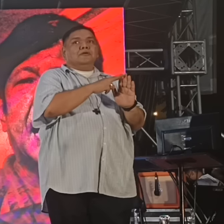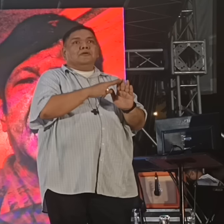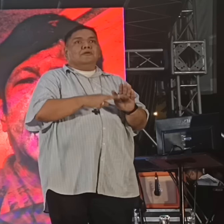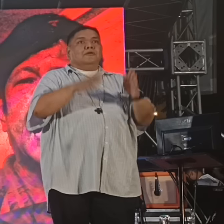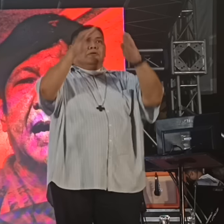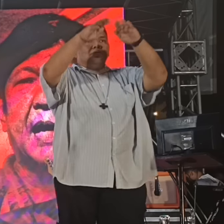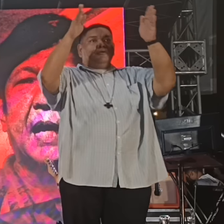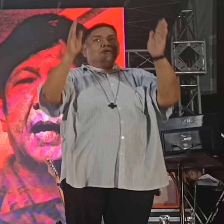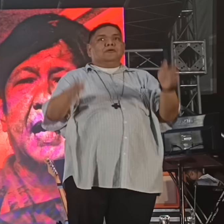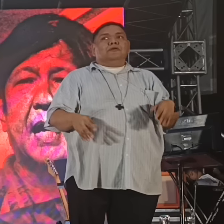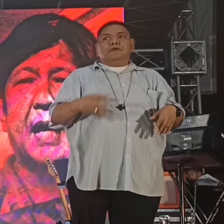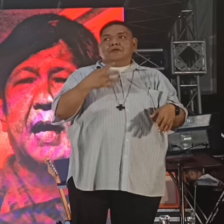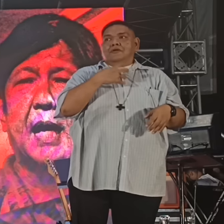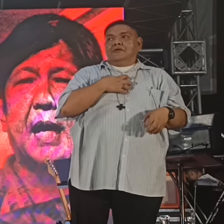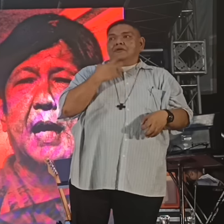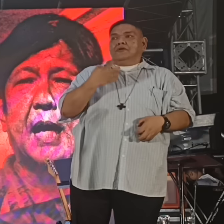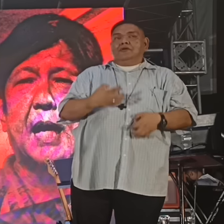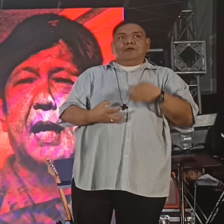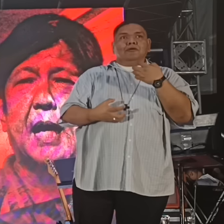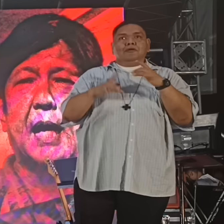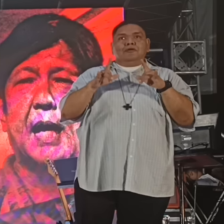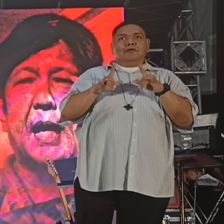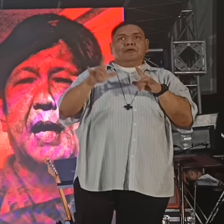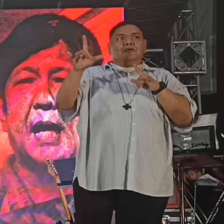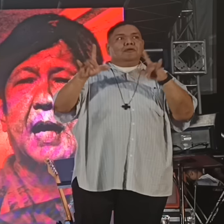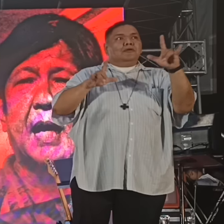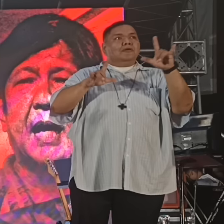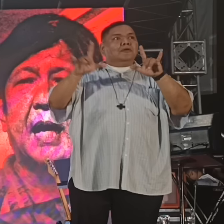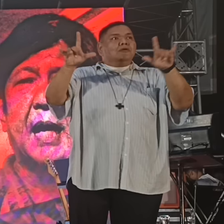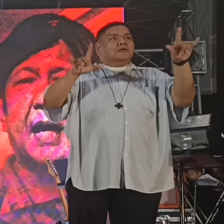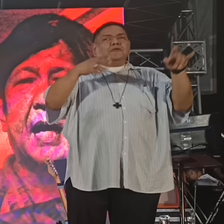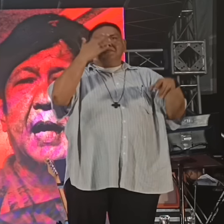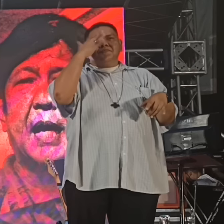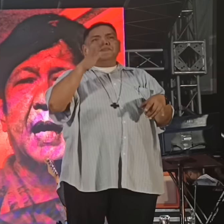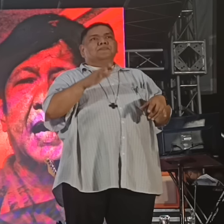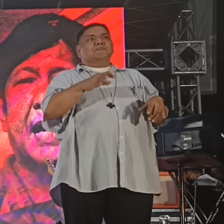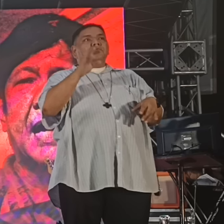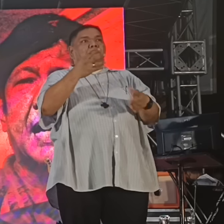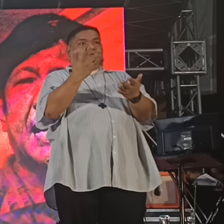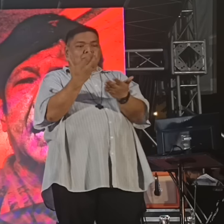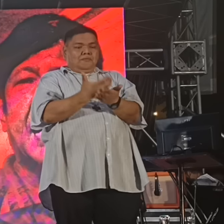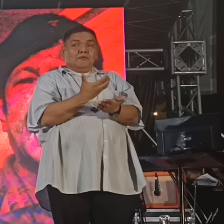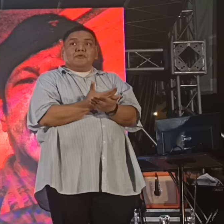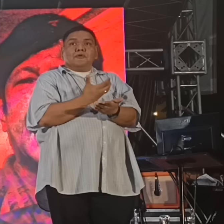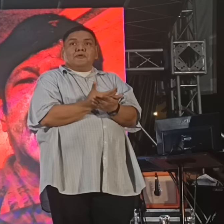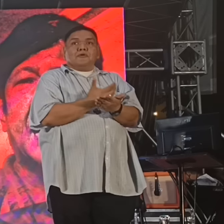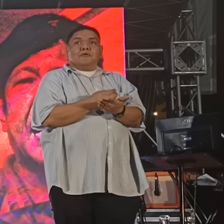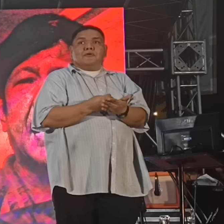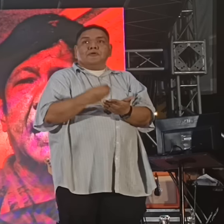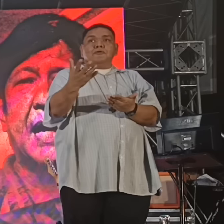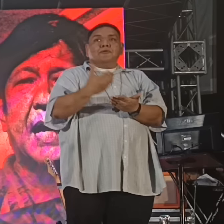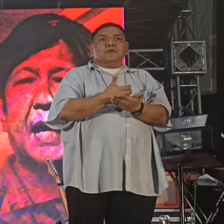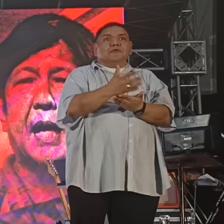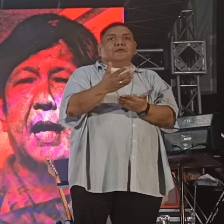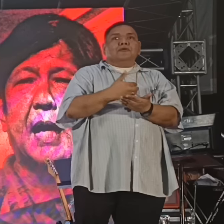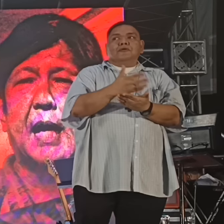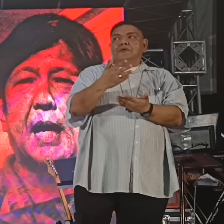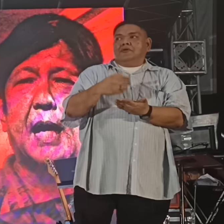palasyo. Galit na galit ang OFW. Ay, hindi nila alam yan. Pera natin yan ang ginagastos sila, di